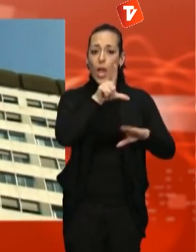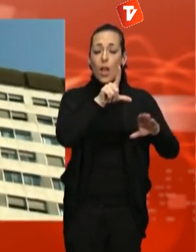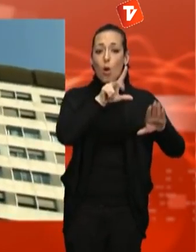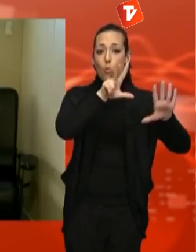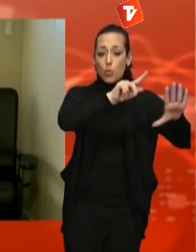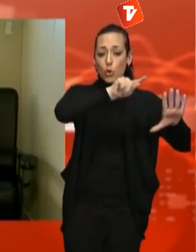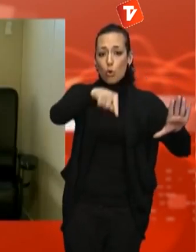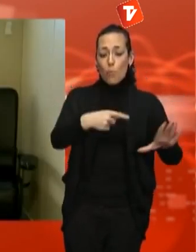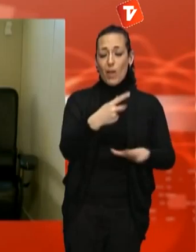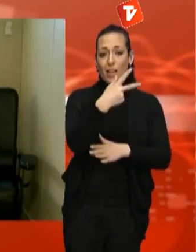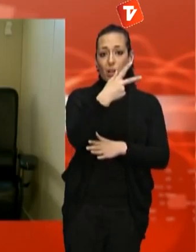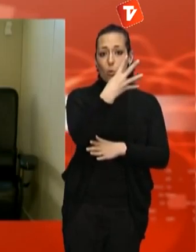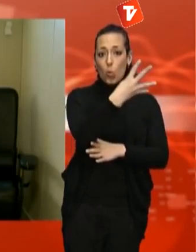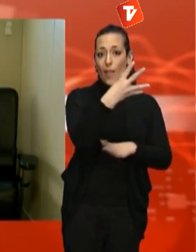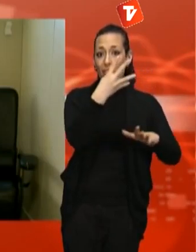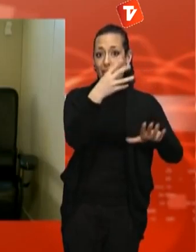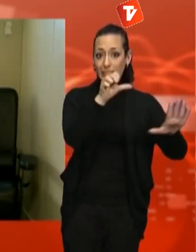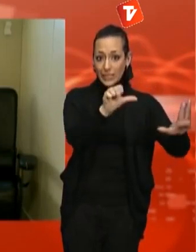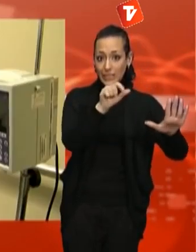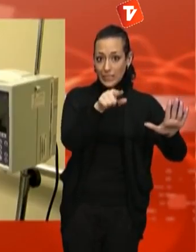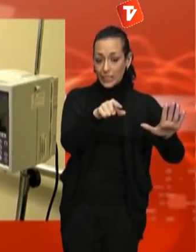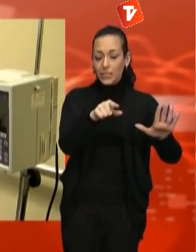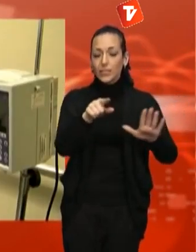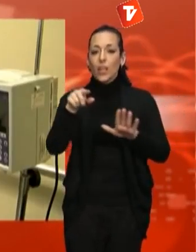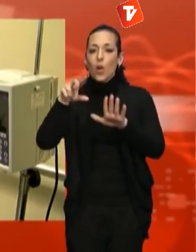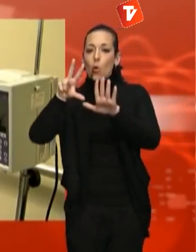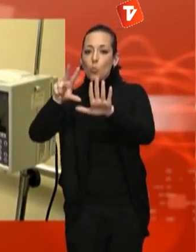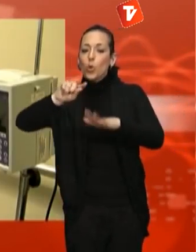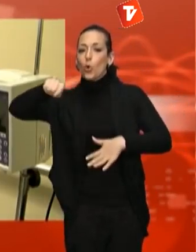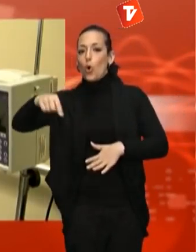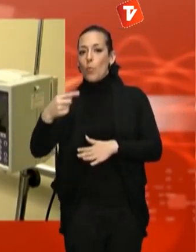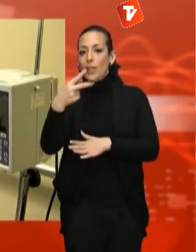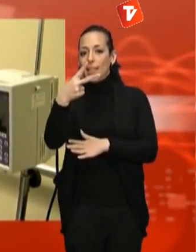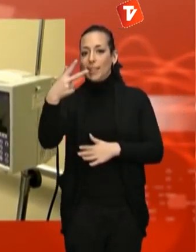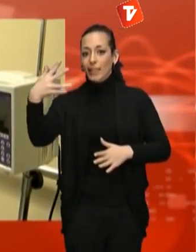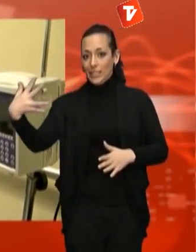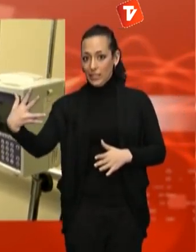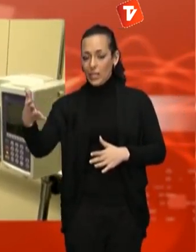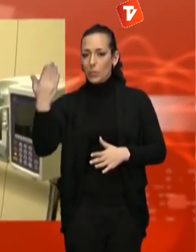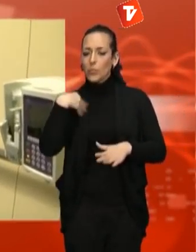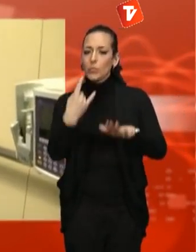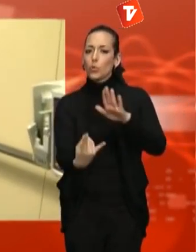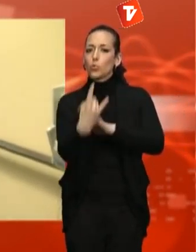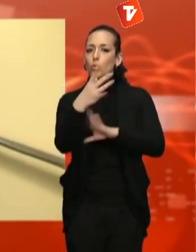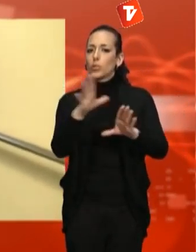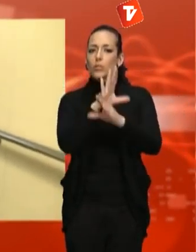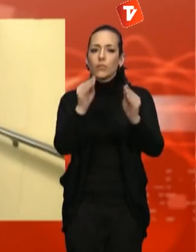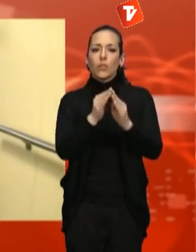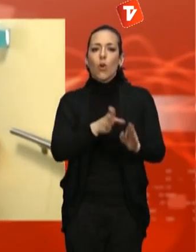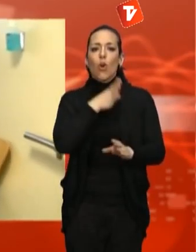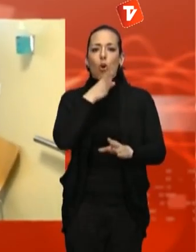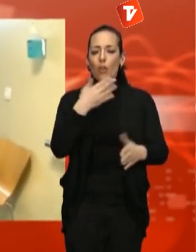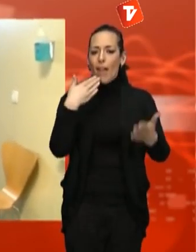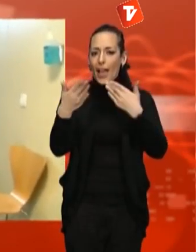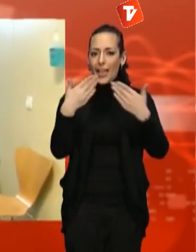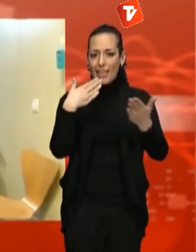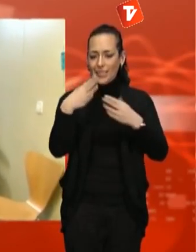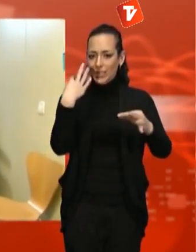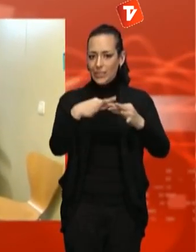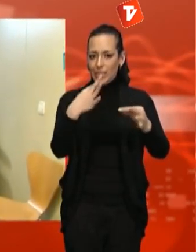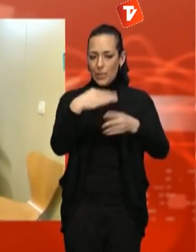d'un 8,35. Així es desprèn de l'enquesta feta pel Cat Salut el 2012. Tots dos centres terrassencs aconsegueixen una